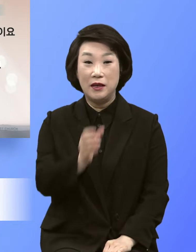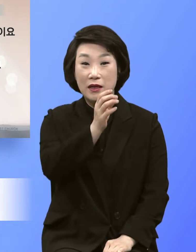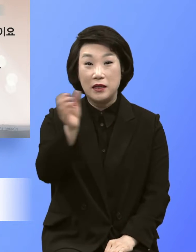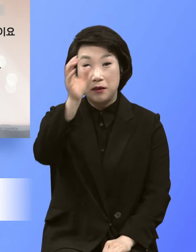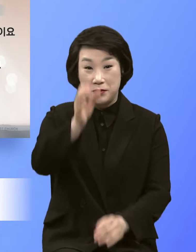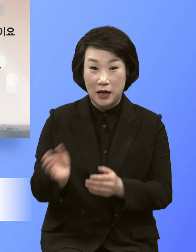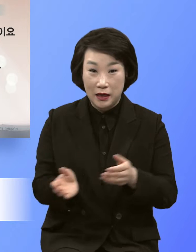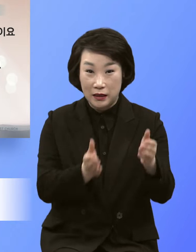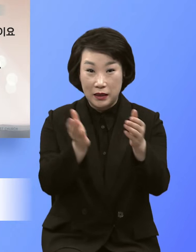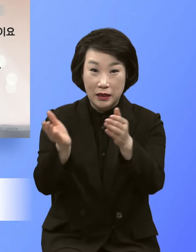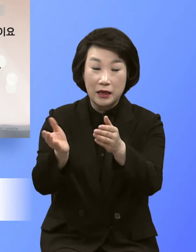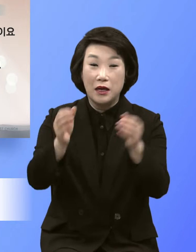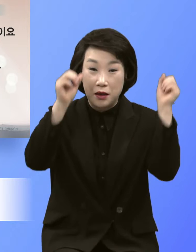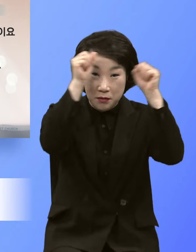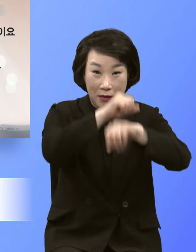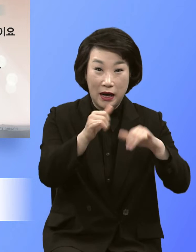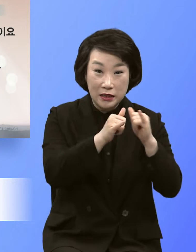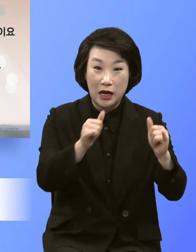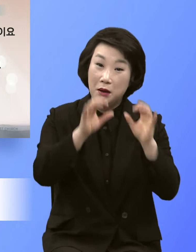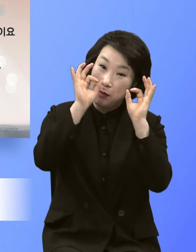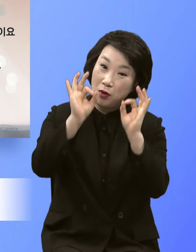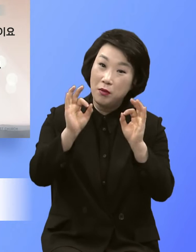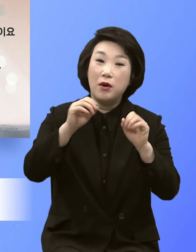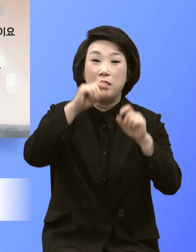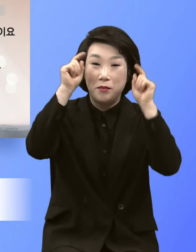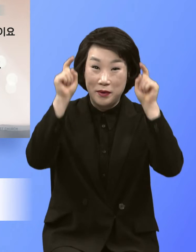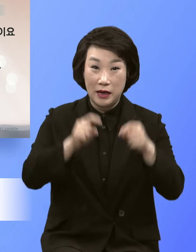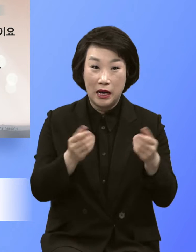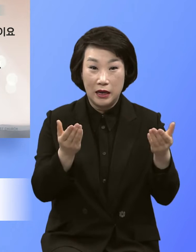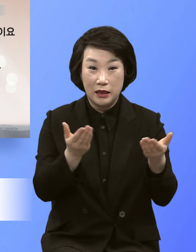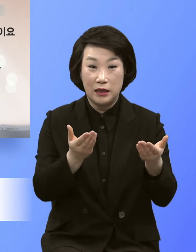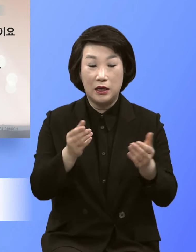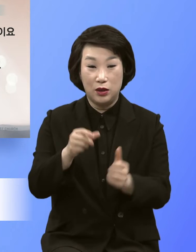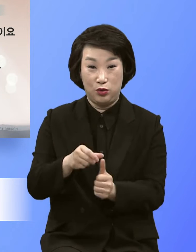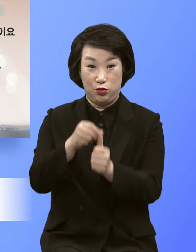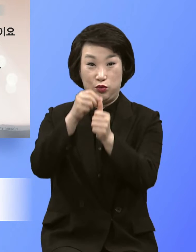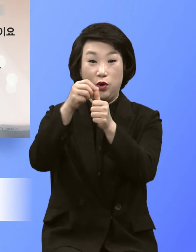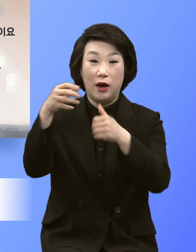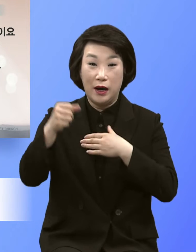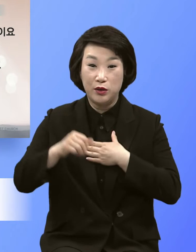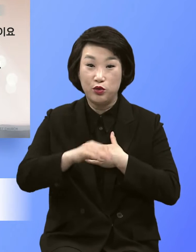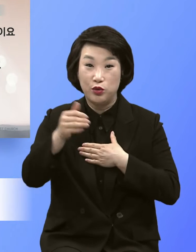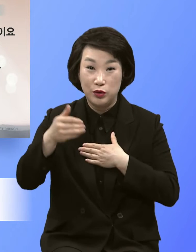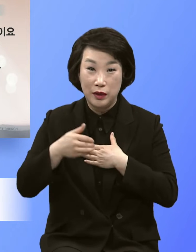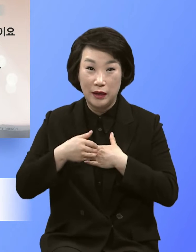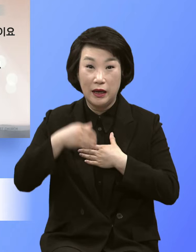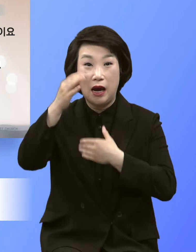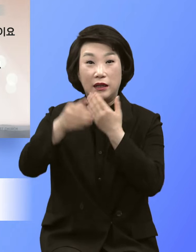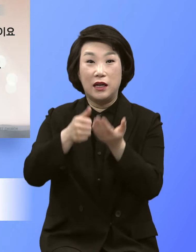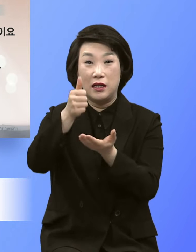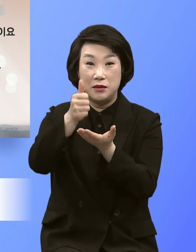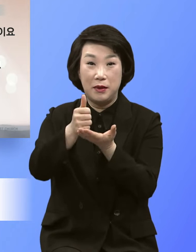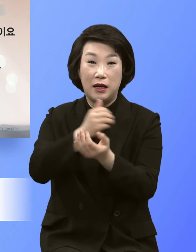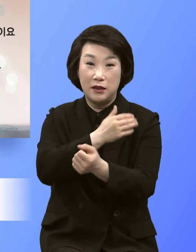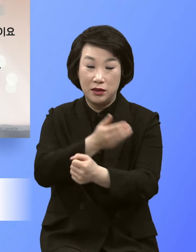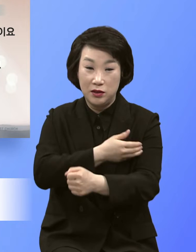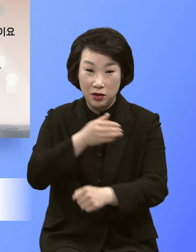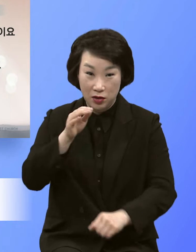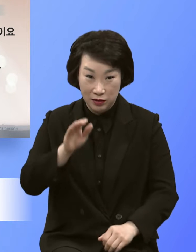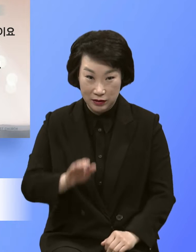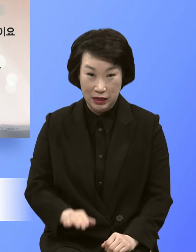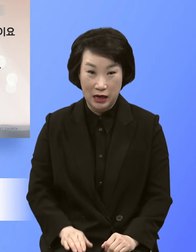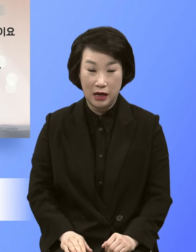시작. 십자가의 도가 멸망하는 자들에게는 미련한 것이요 구원을 얻는 우리에게는